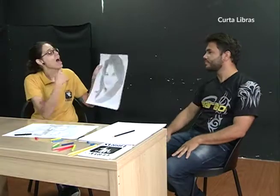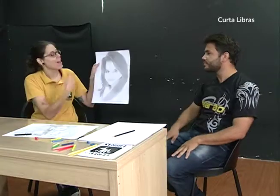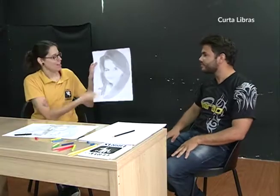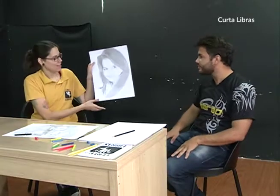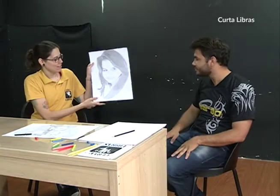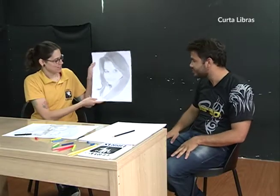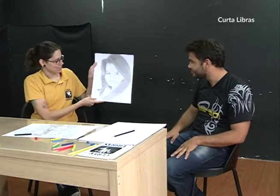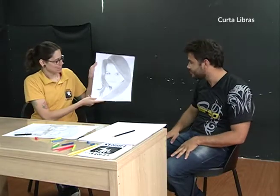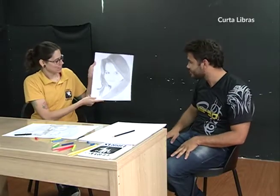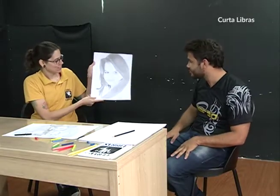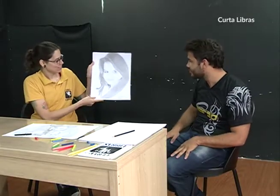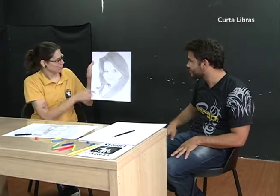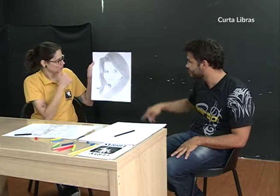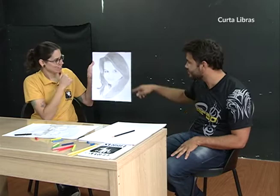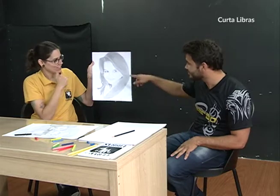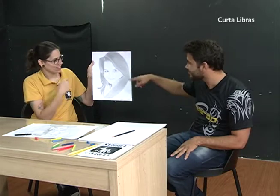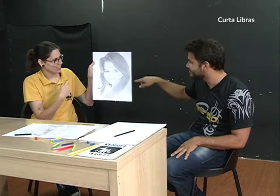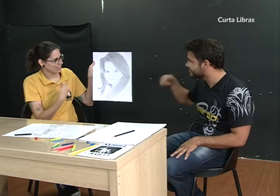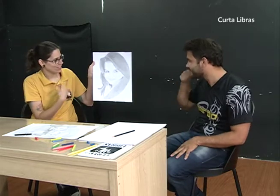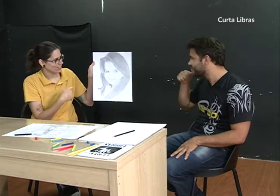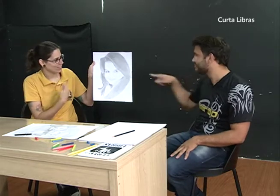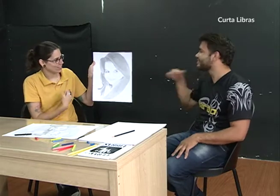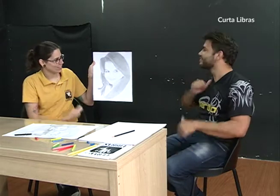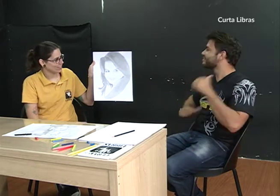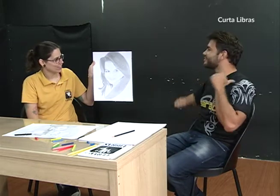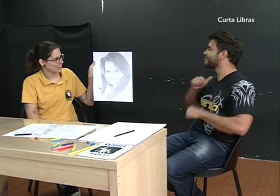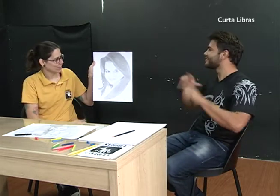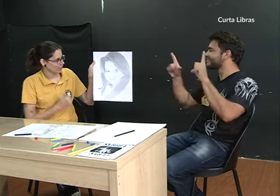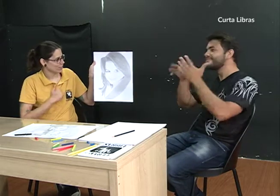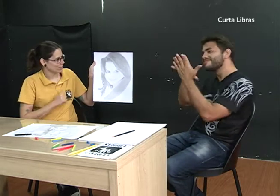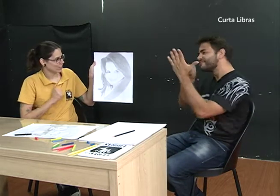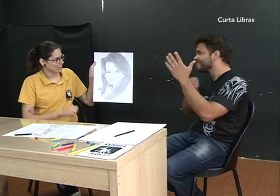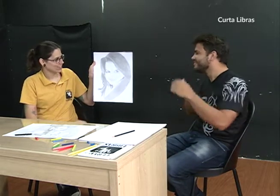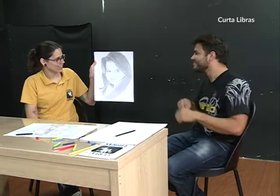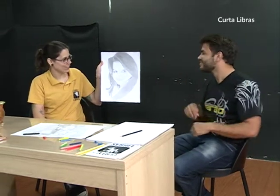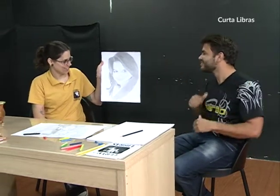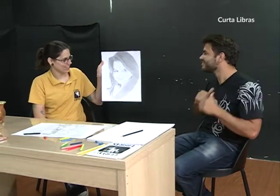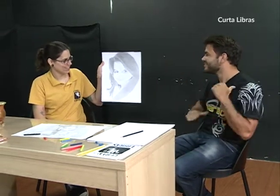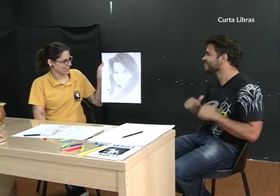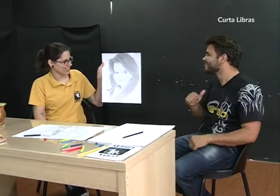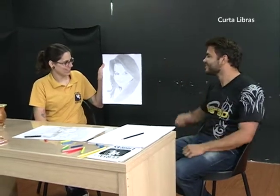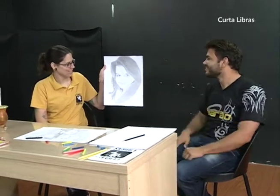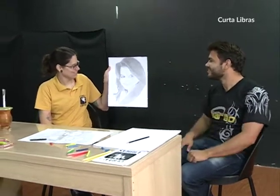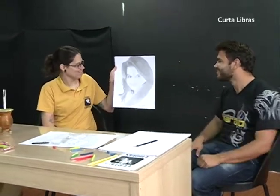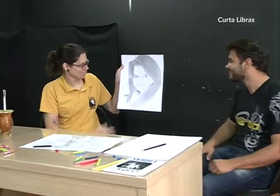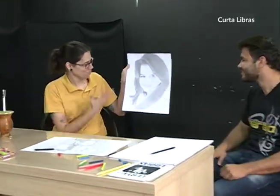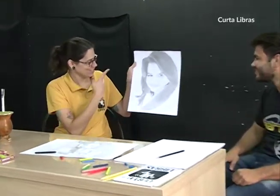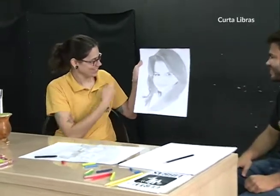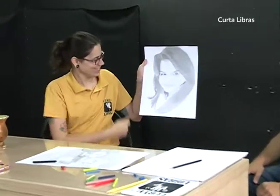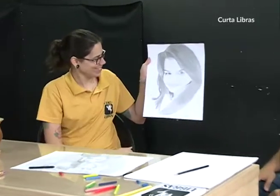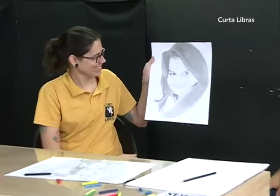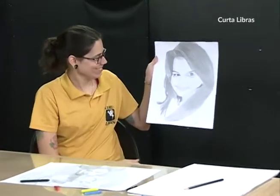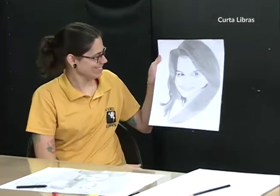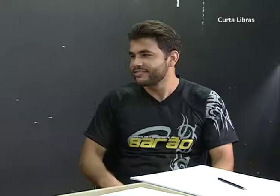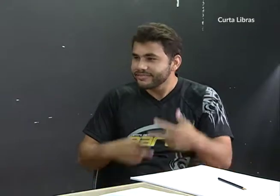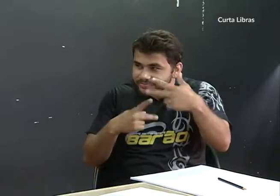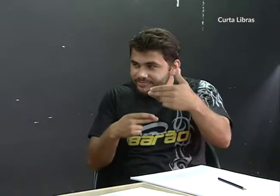Quem é essa? É uma artista de televisão que eu desenhei. Eu fui olhando e desenhando. Bonito. É, ficou